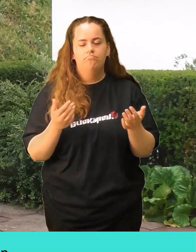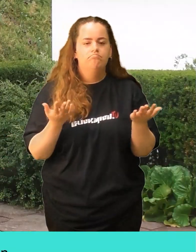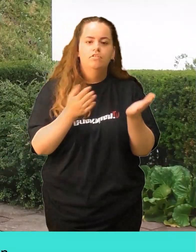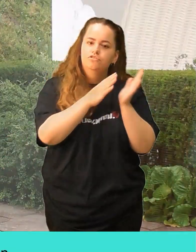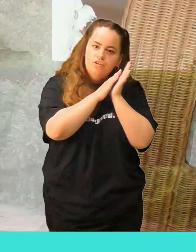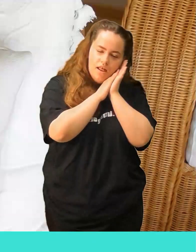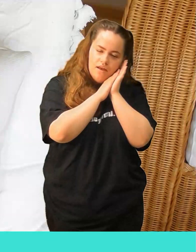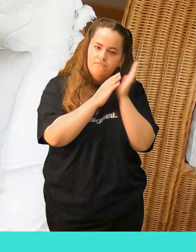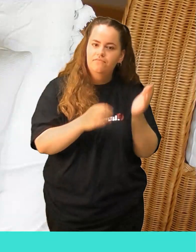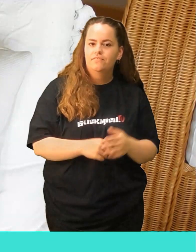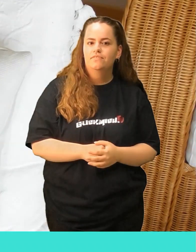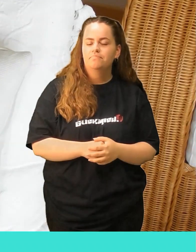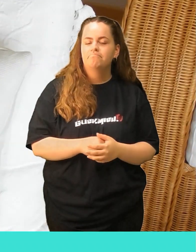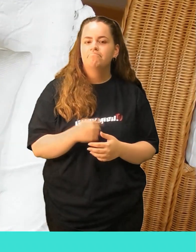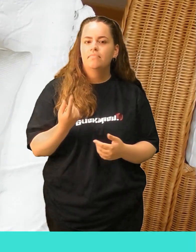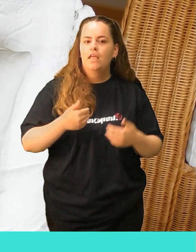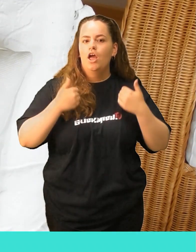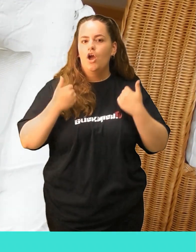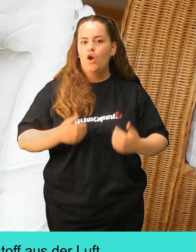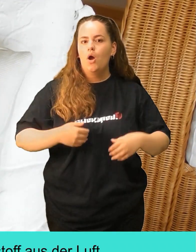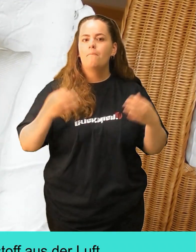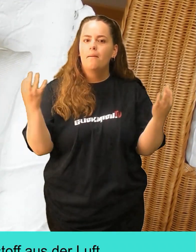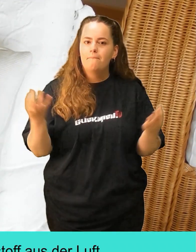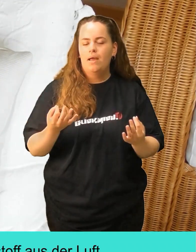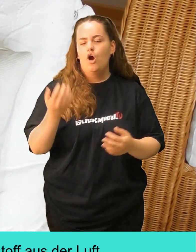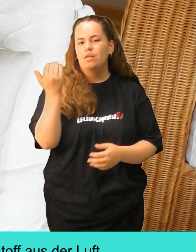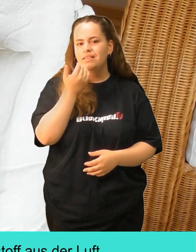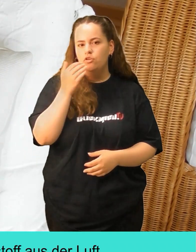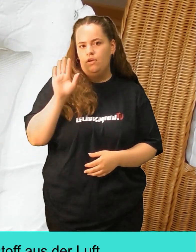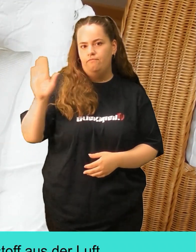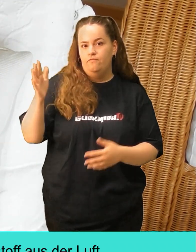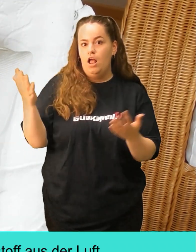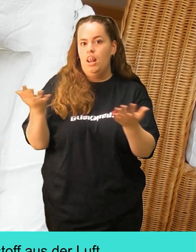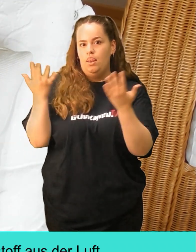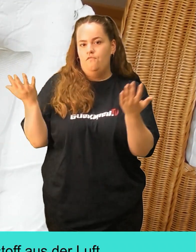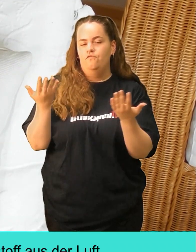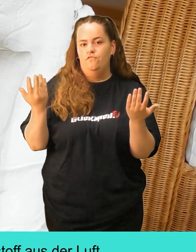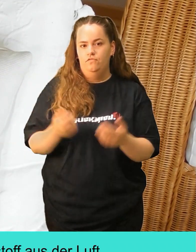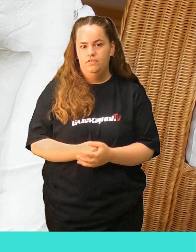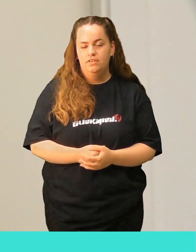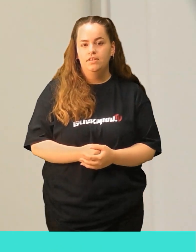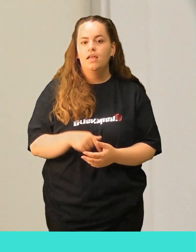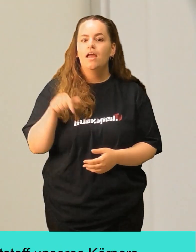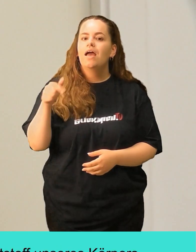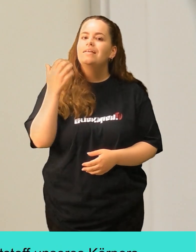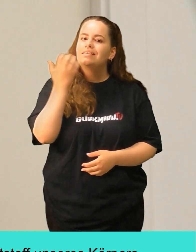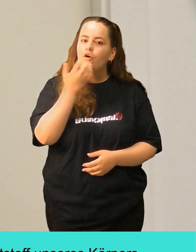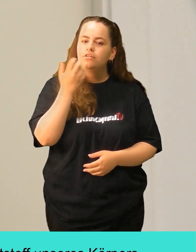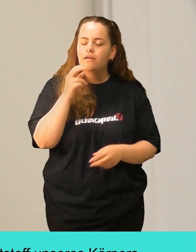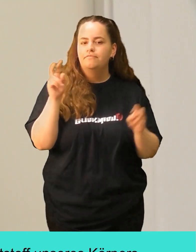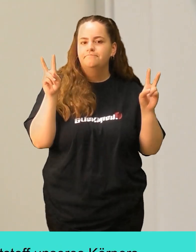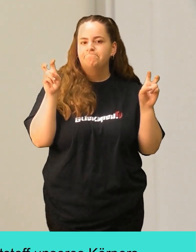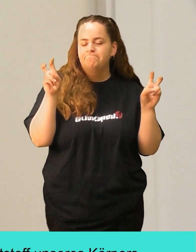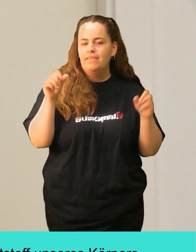bewegen oder schlafen. Unser Körper braucht den Sauerstoff aus der Luft, um zu funktionieren. Der